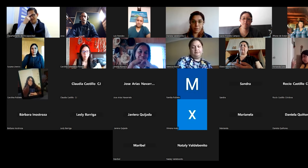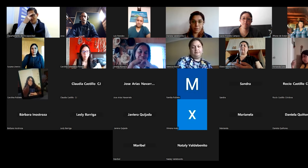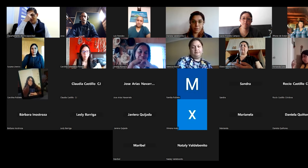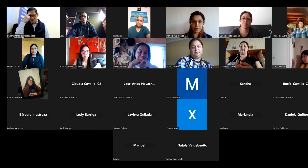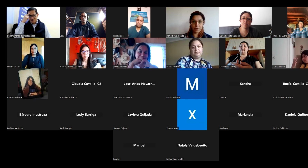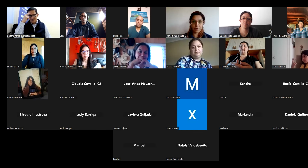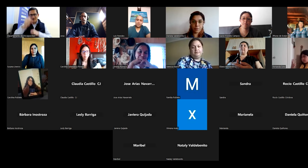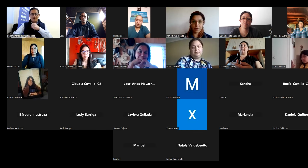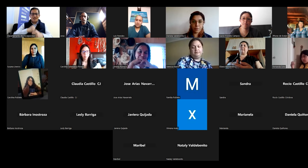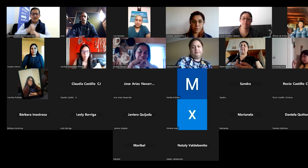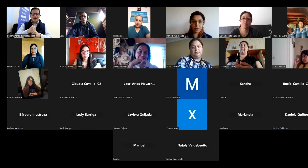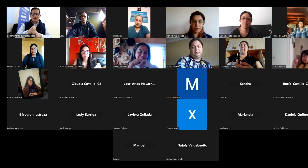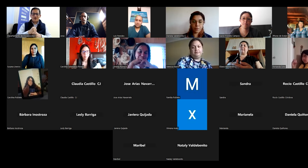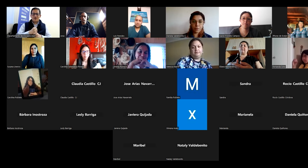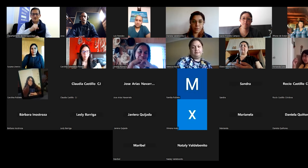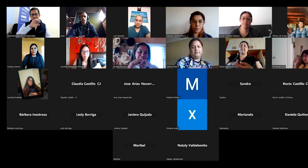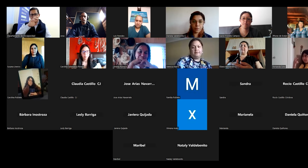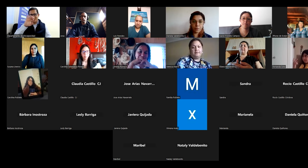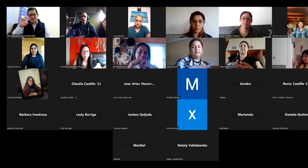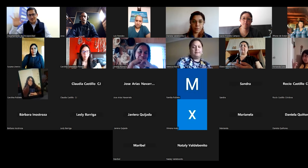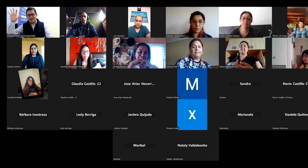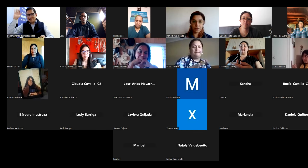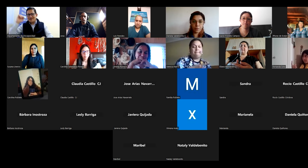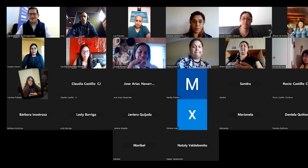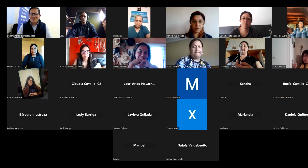de marzo del año ta ta ta ta ta ¿no?